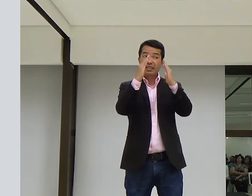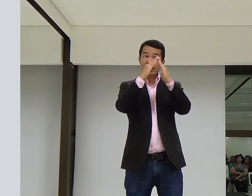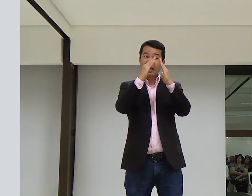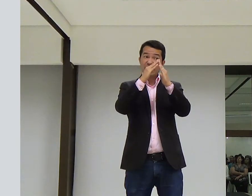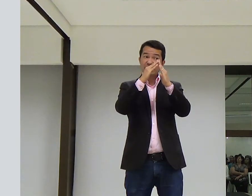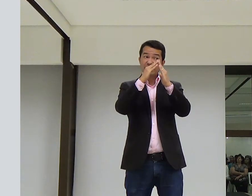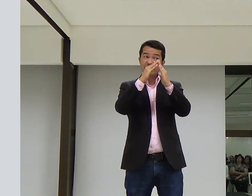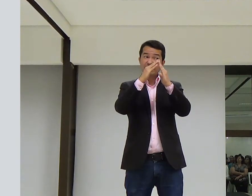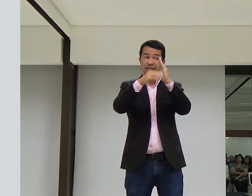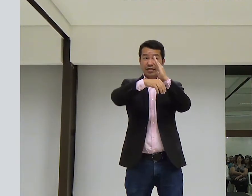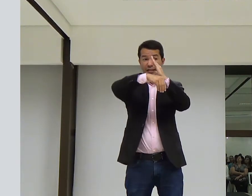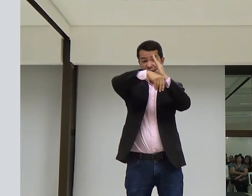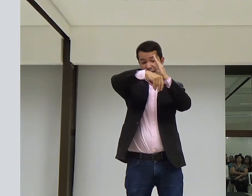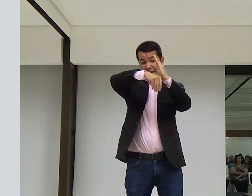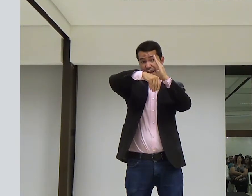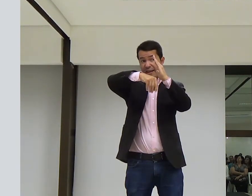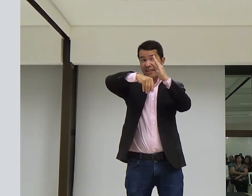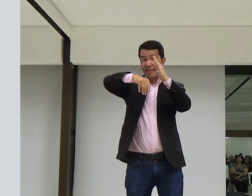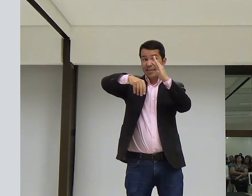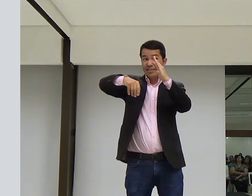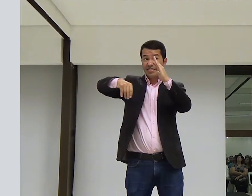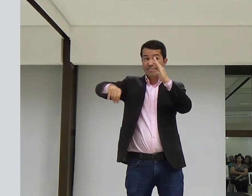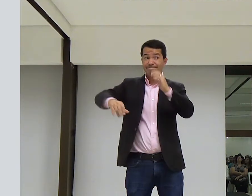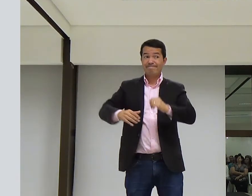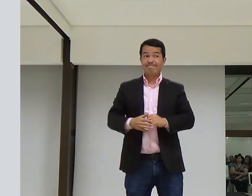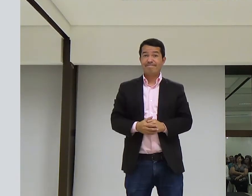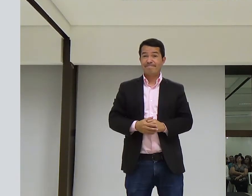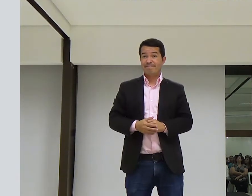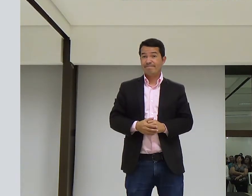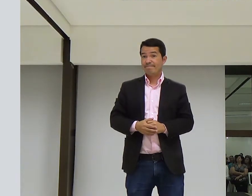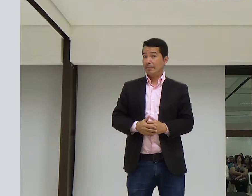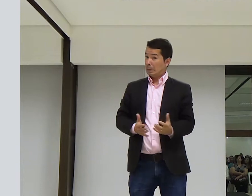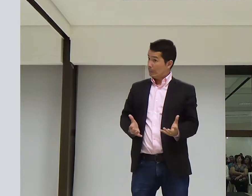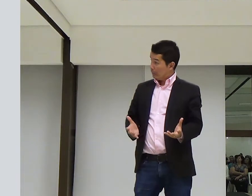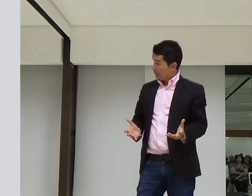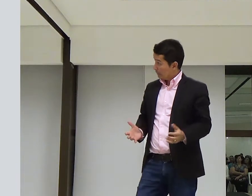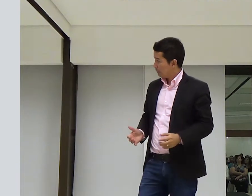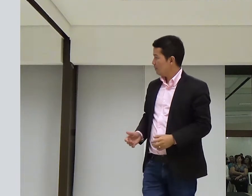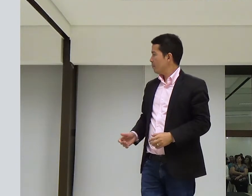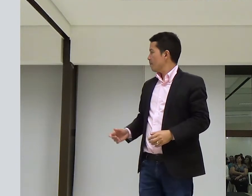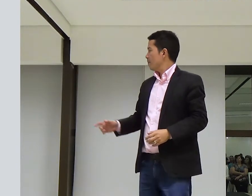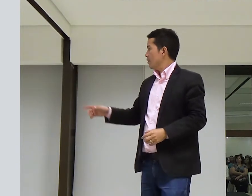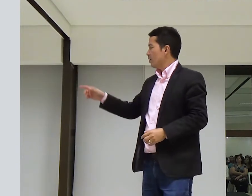Talvez a sua casa esteja firmada numa areia. Sim.